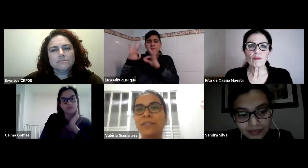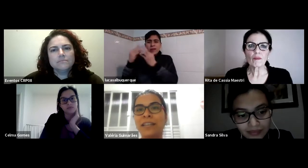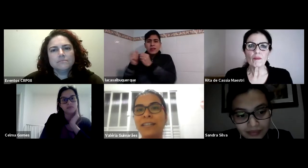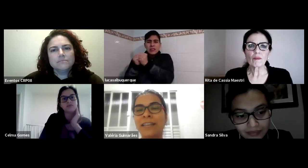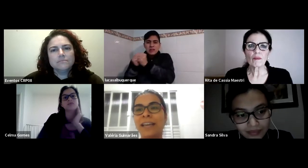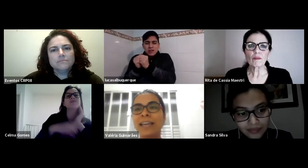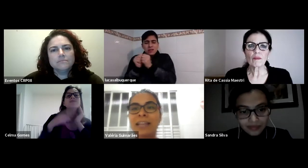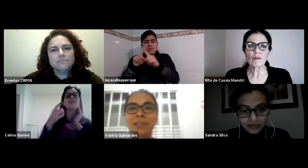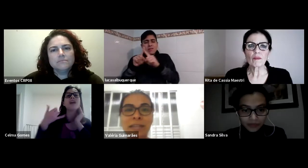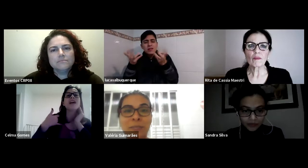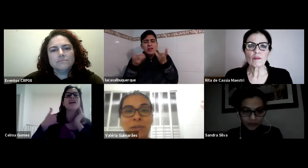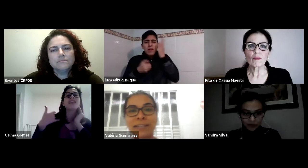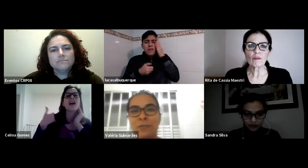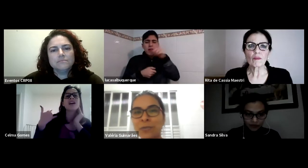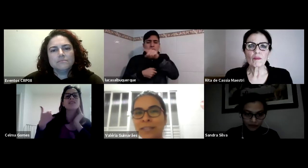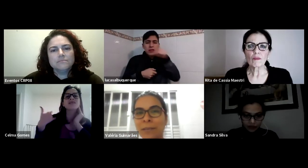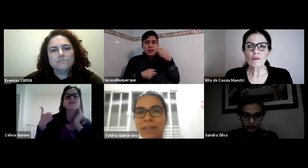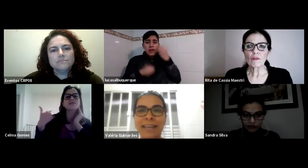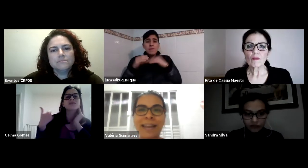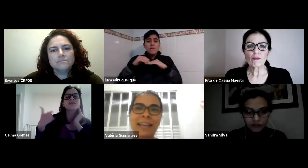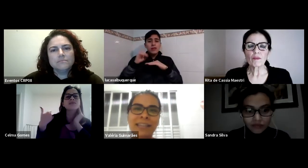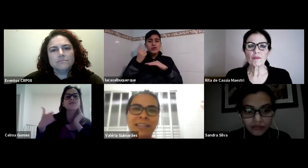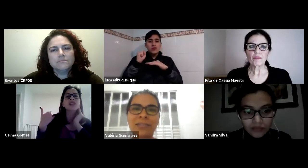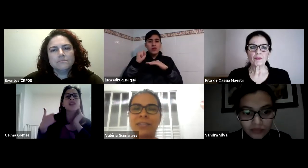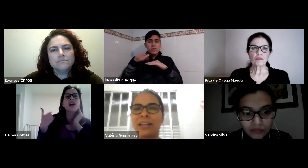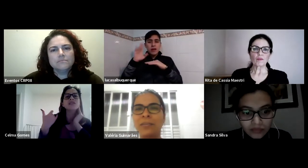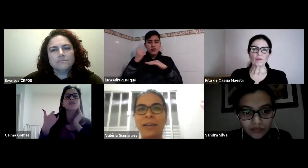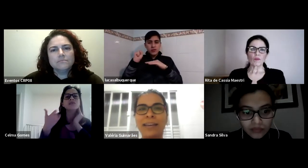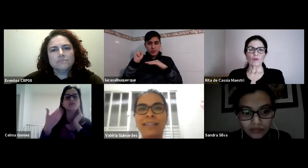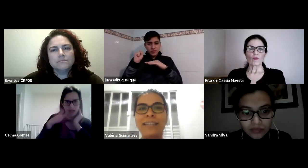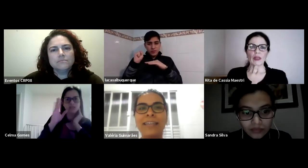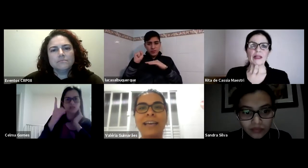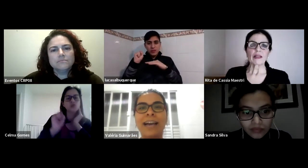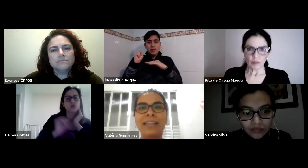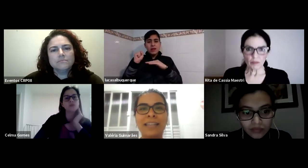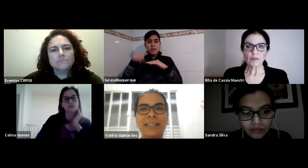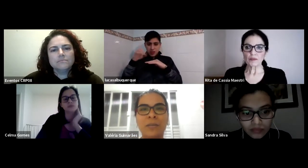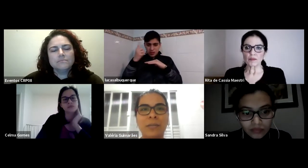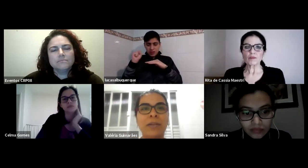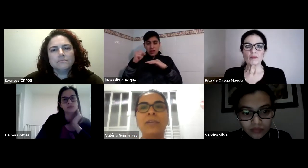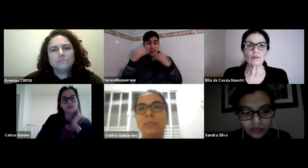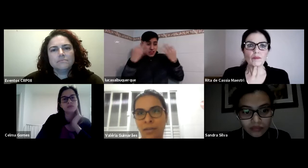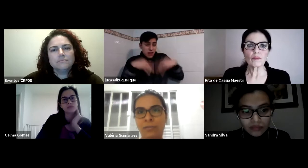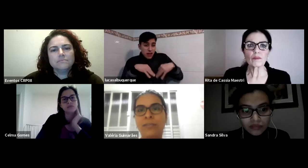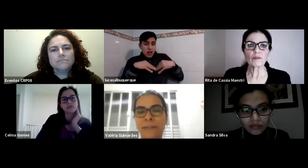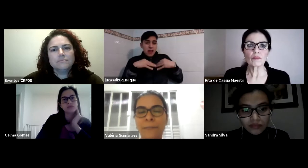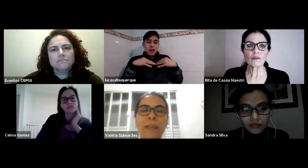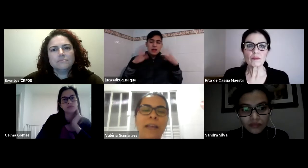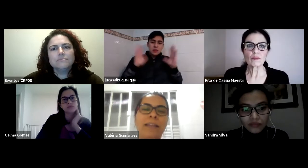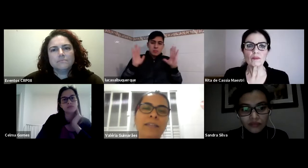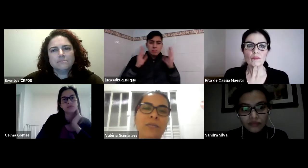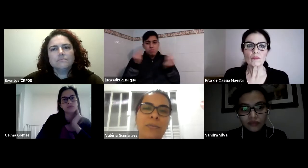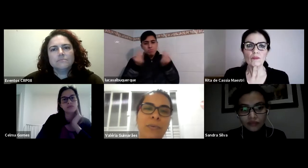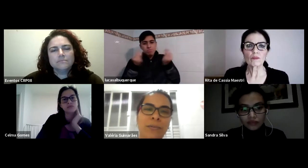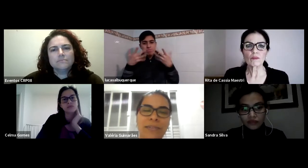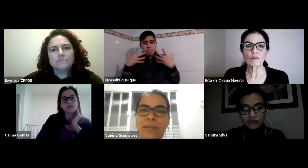vivência de vocês em relação a isso, porque às vezes eu fico sem saber, será que é isso, será que não é? A idade, se ela está perguntando, maiores, né?